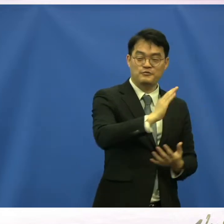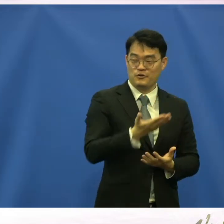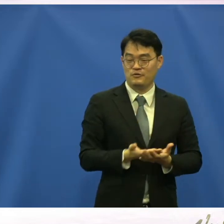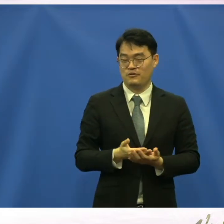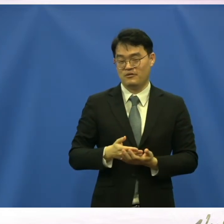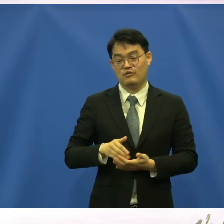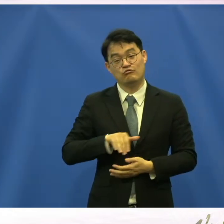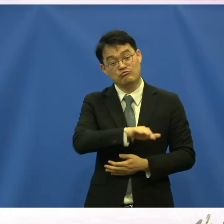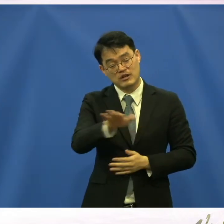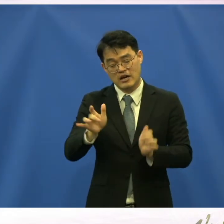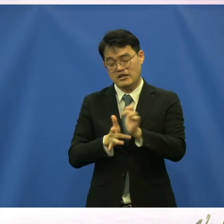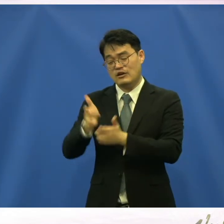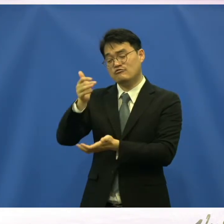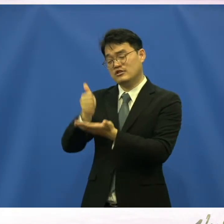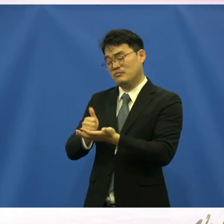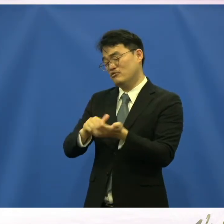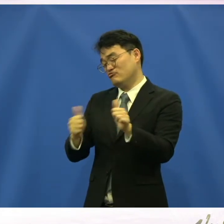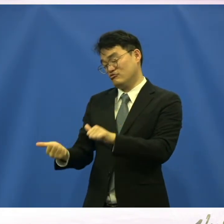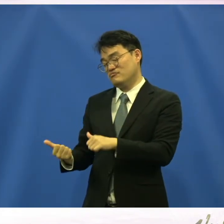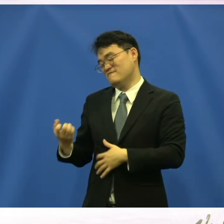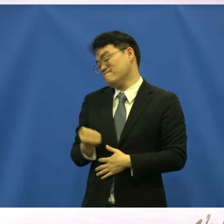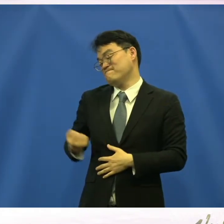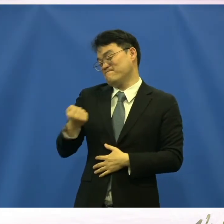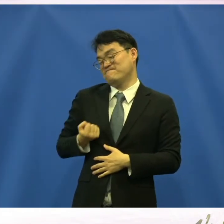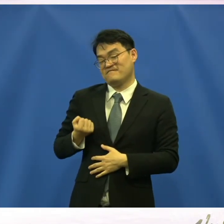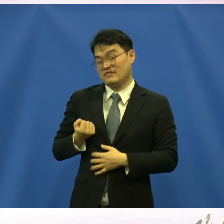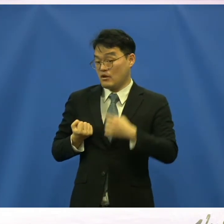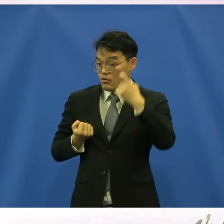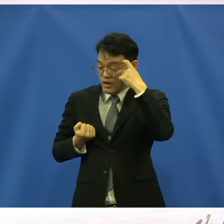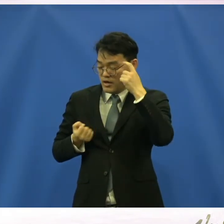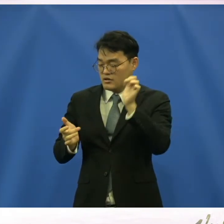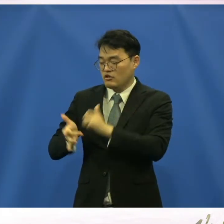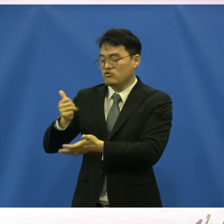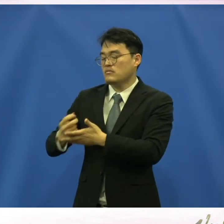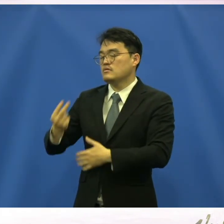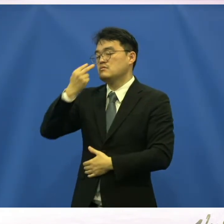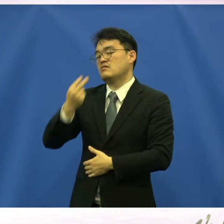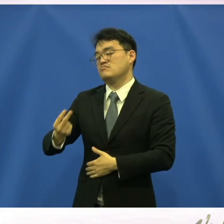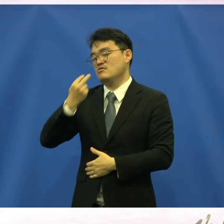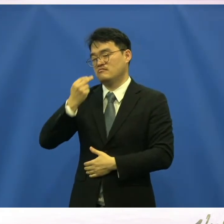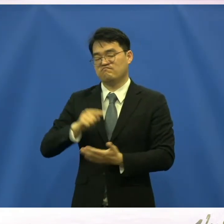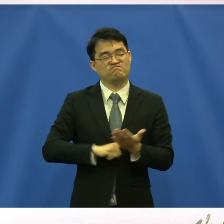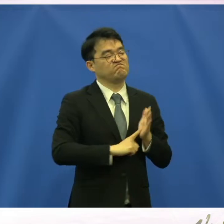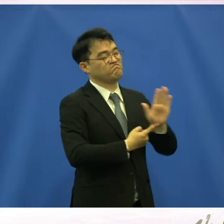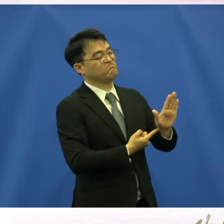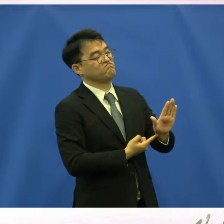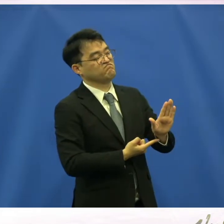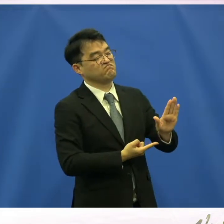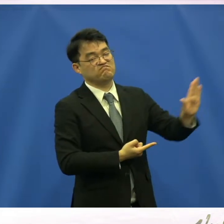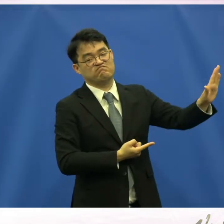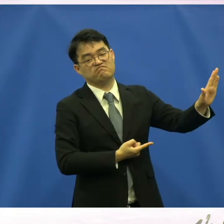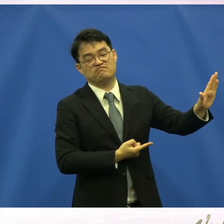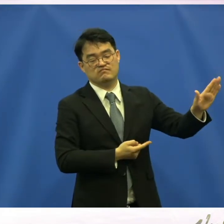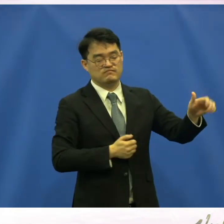몸에 짊어지면 예수의 생명이 또한 우리 몸에 나타나게 하려 합니다. 우리 살아있는 자가 항상 예수를 위하여